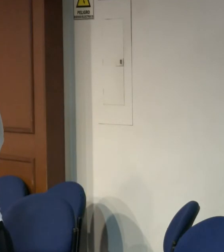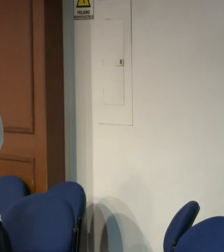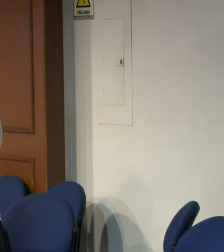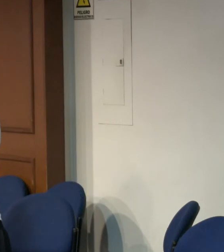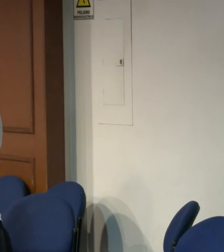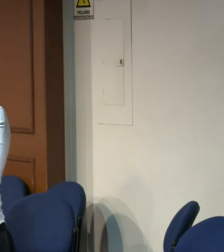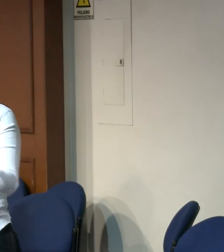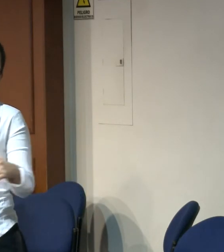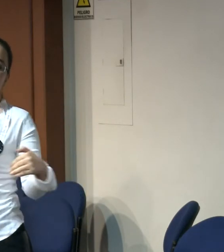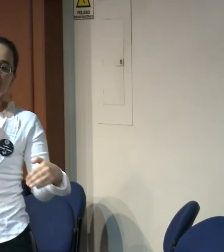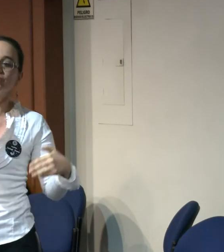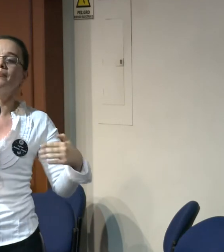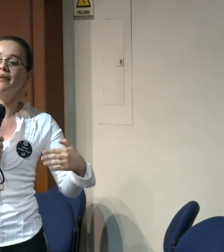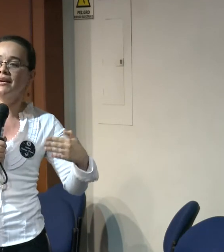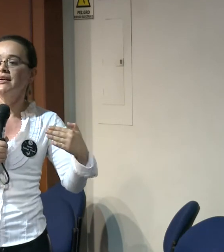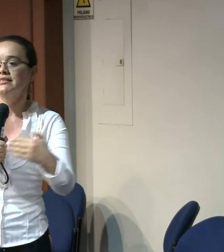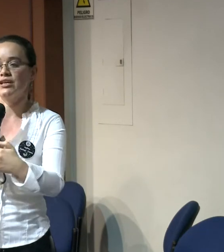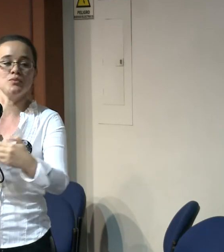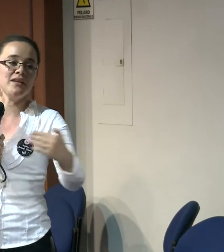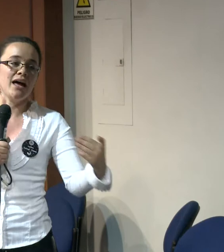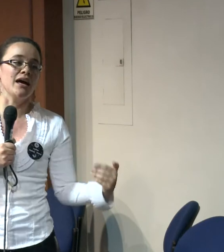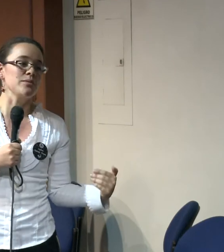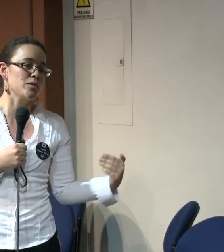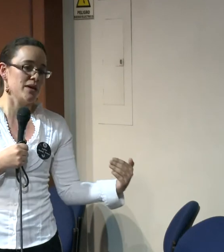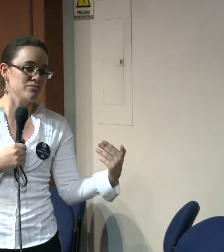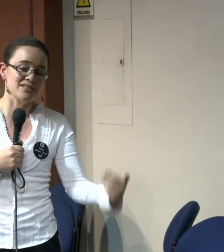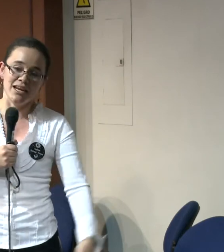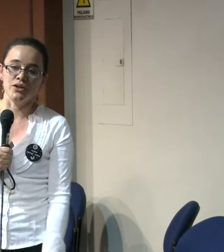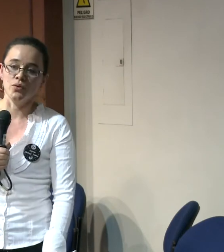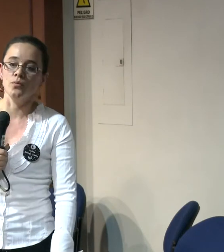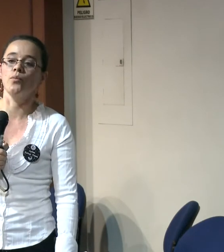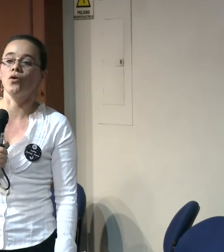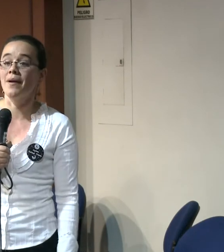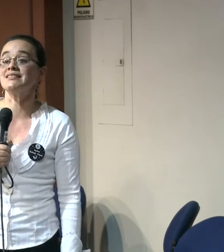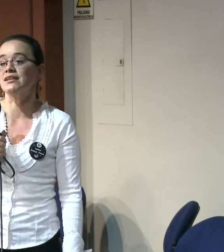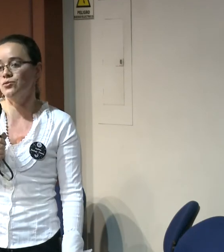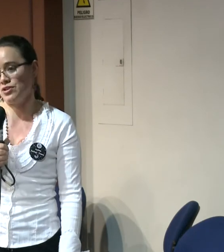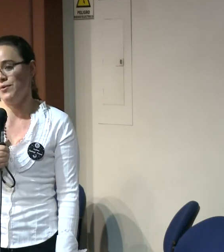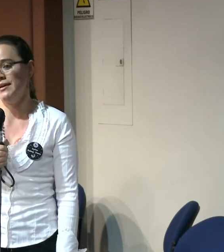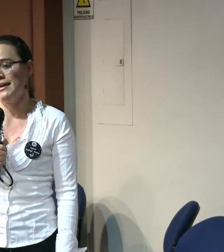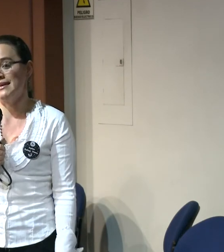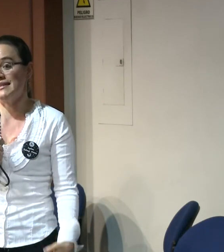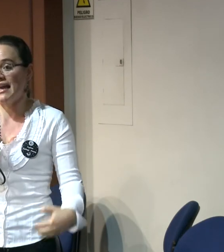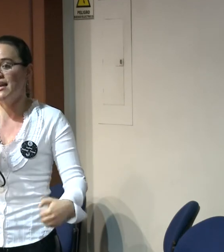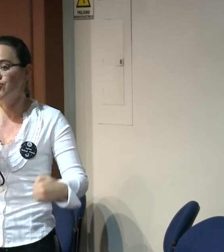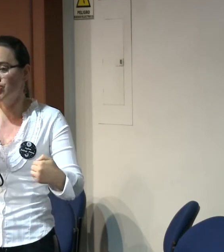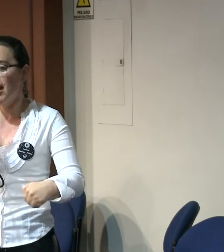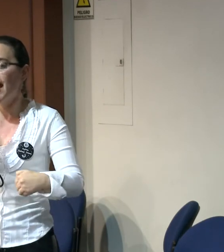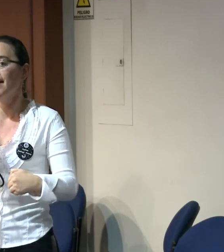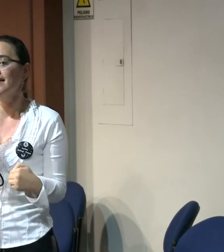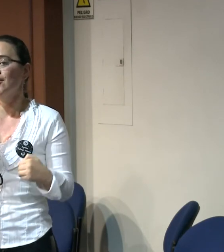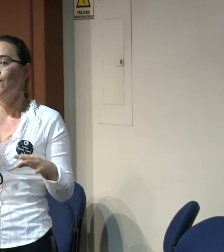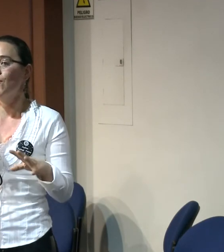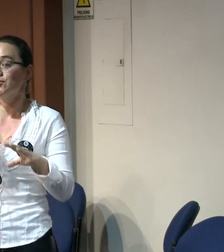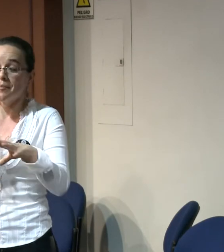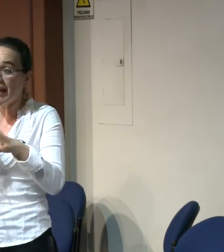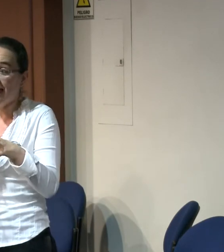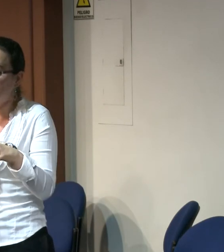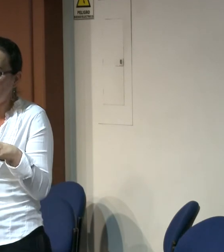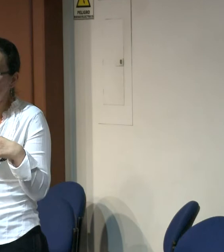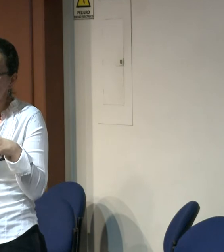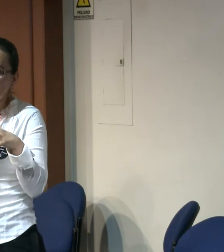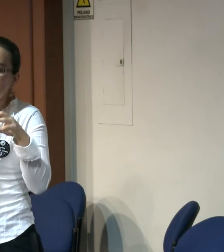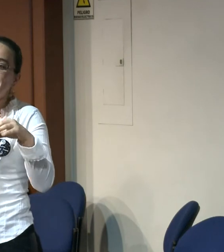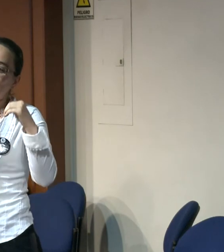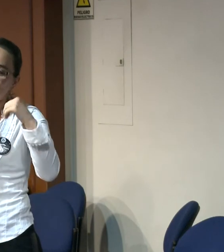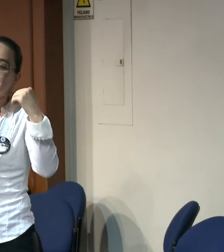con discapacidad, sino que están empezando a ampliar ya su mirada y volver un escenario un poco más inclusivo. Está en ellos ya como sembrada